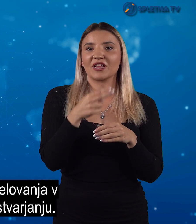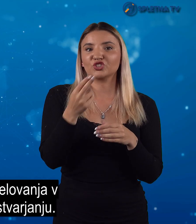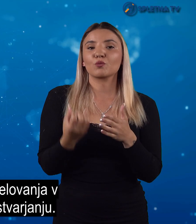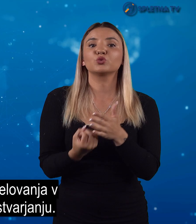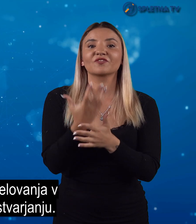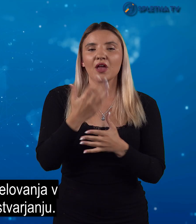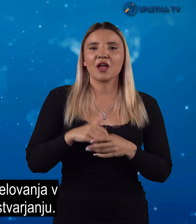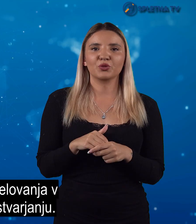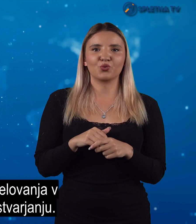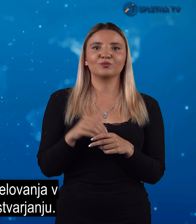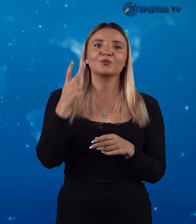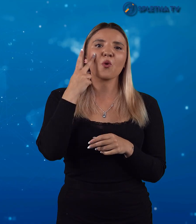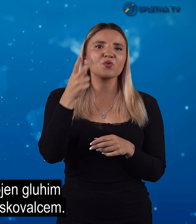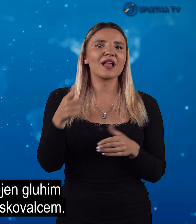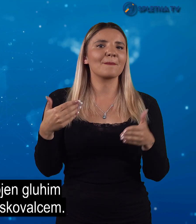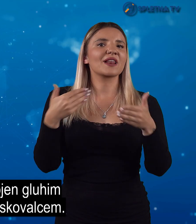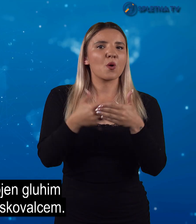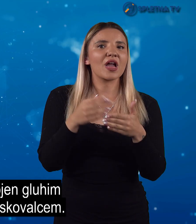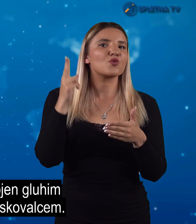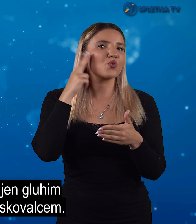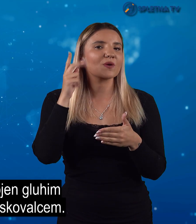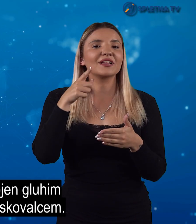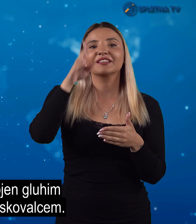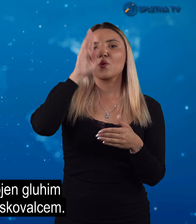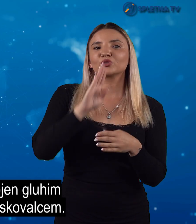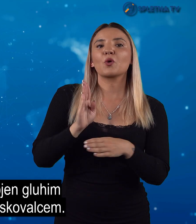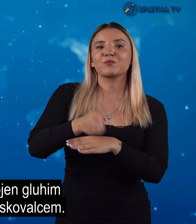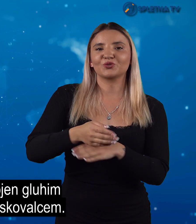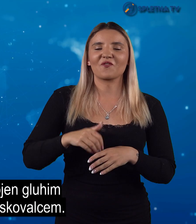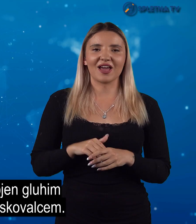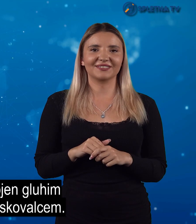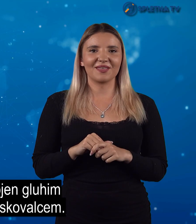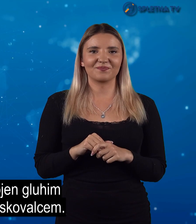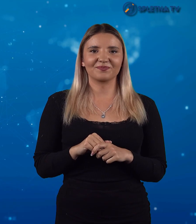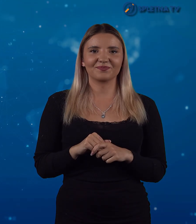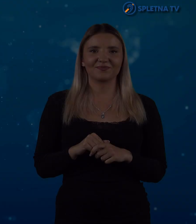umetniškem ustvarjanju. Ogled je prilagojen gluhim in naglušnim obiskovalcem.